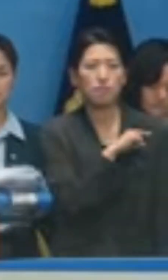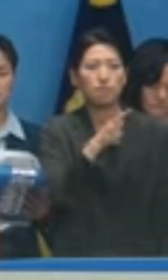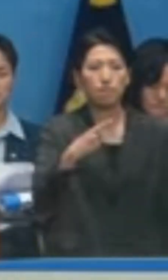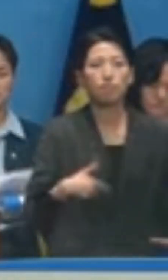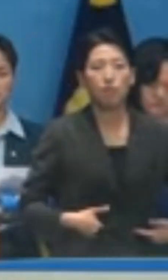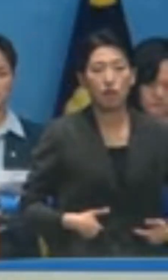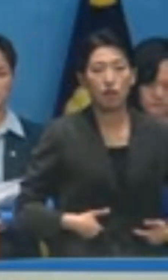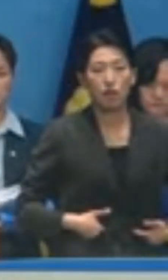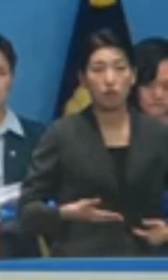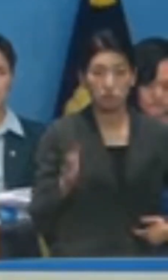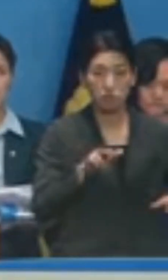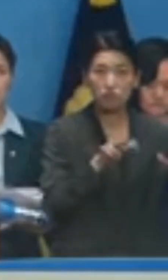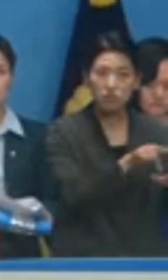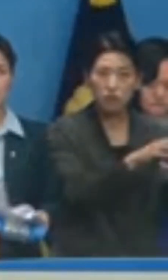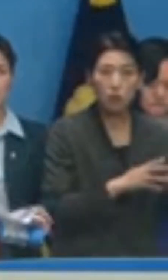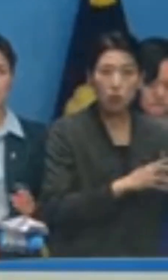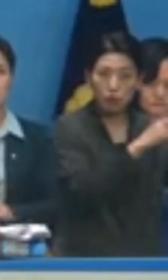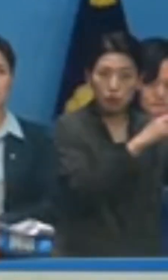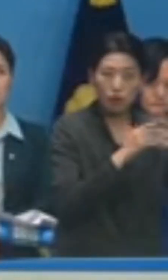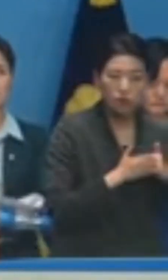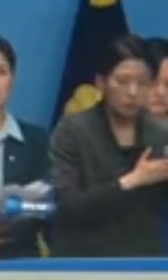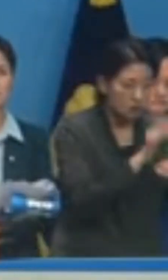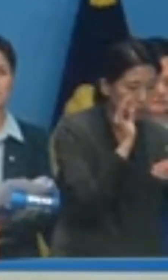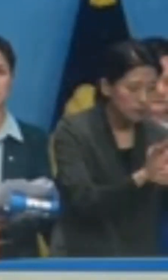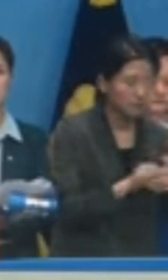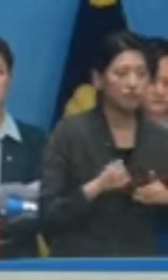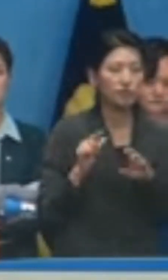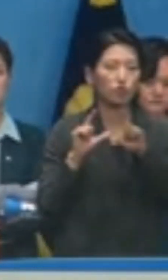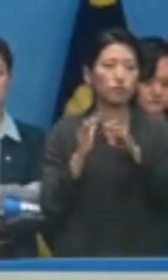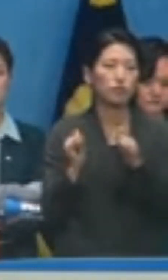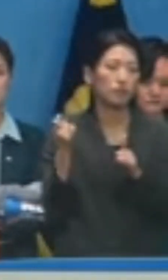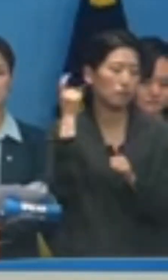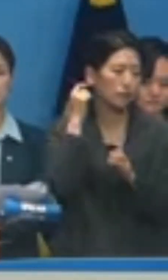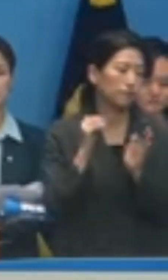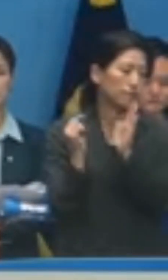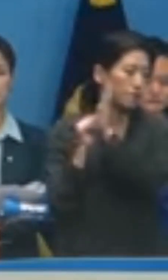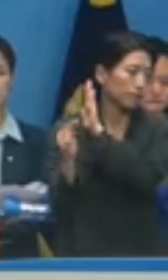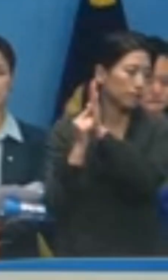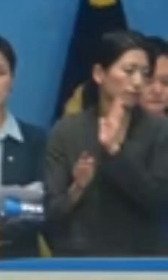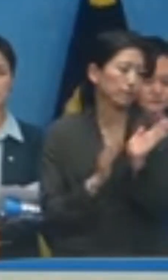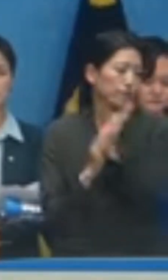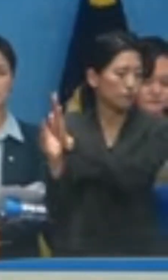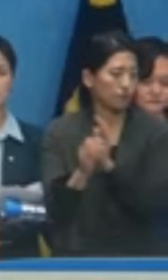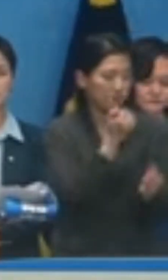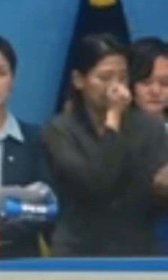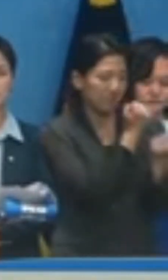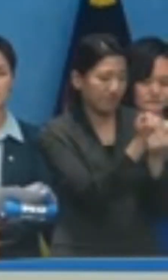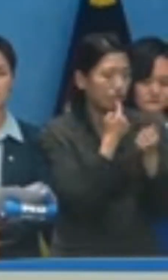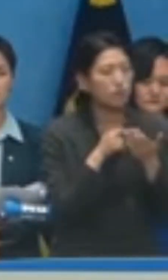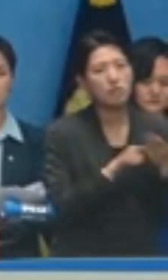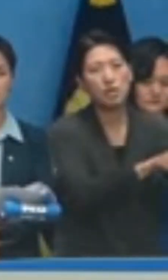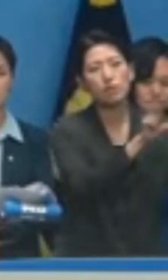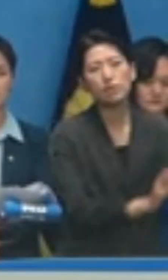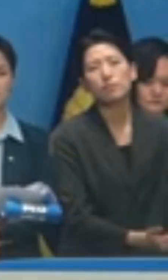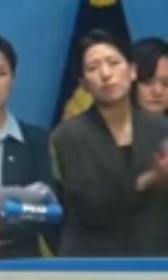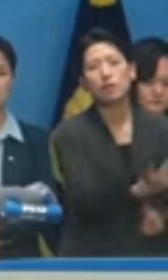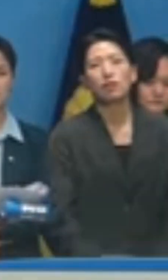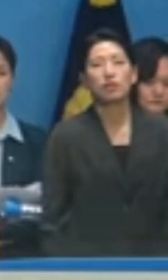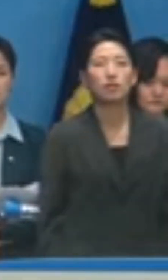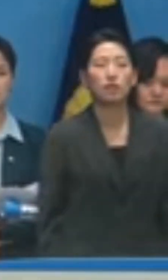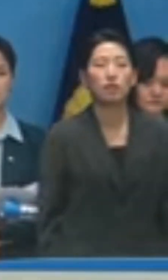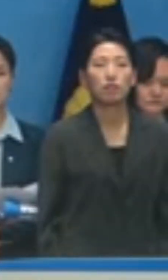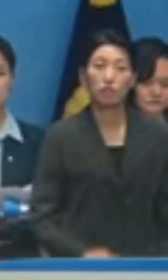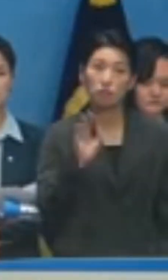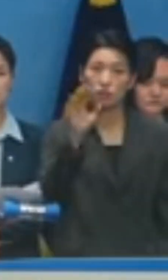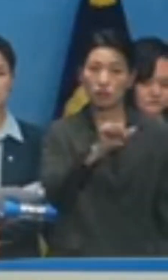주민들의 목소리를 철저히 외면한 채 일방적으로 추진되어 왔습니다. 이제 우리 아이들과 주민들이 더는 고통을